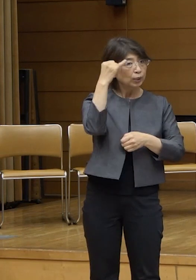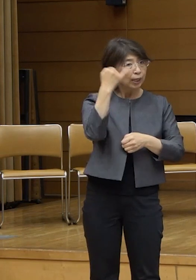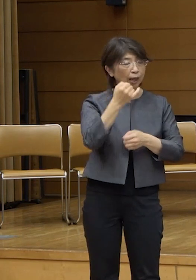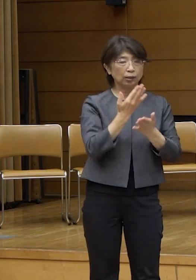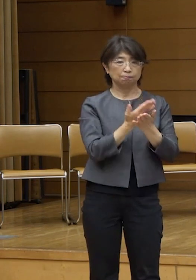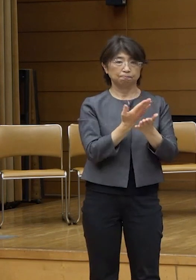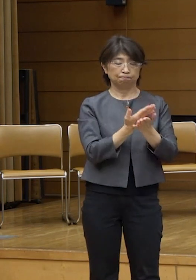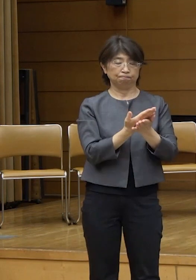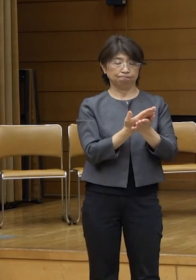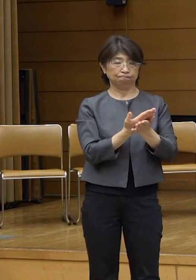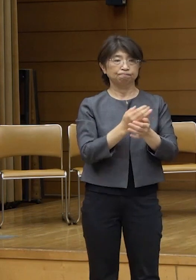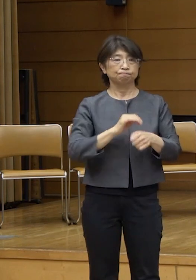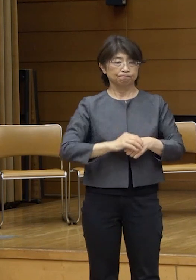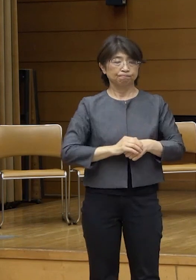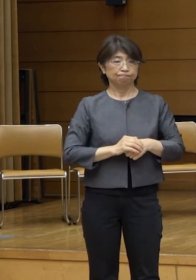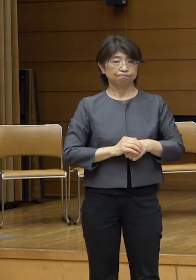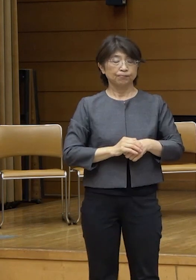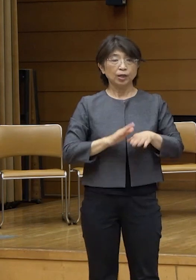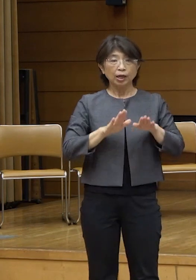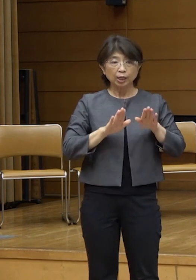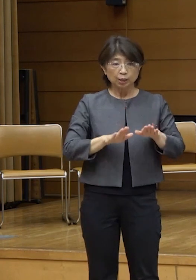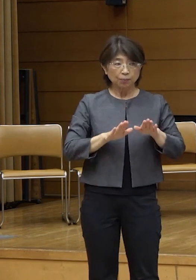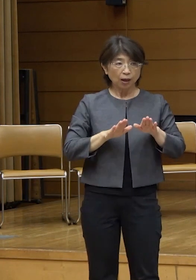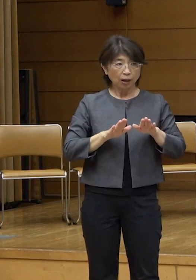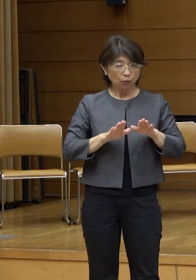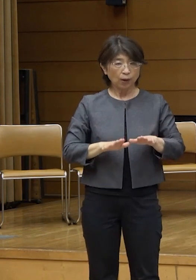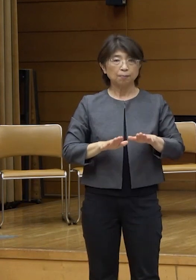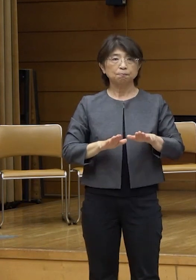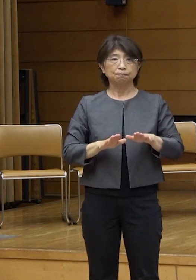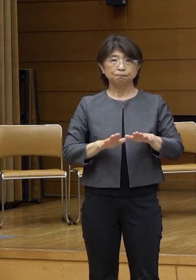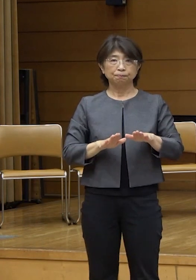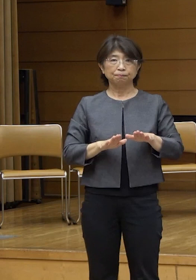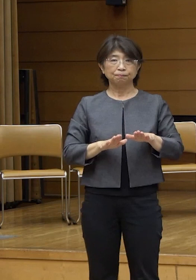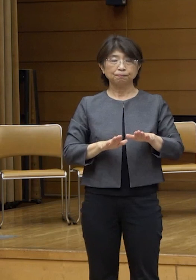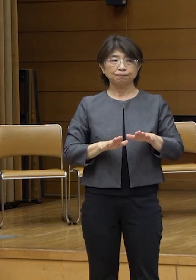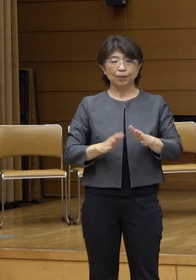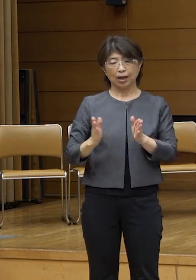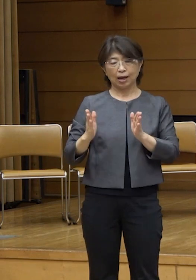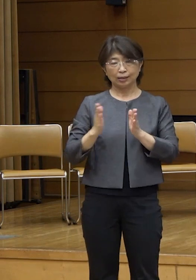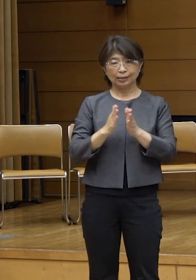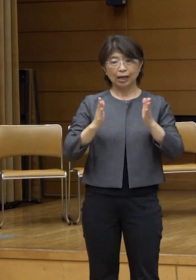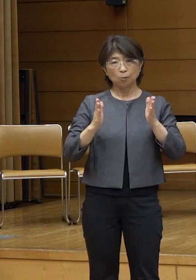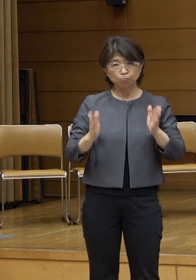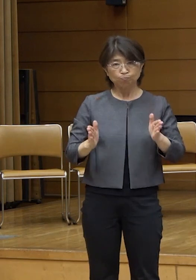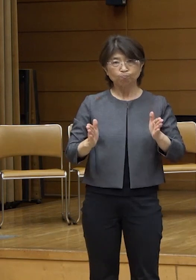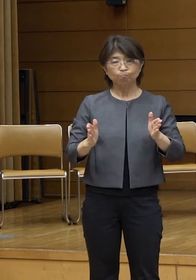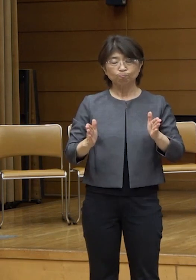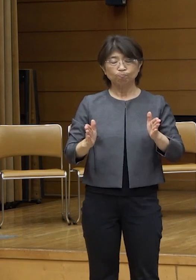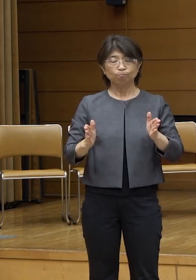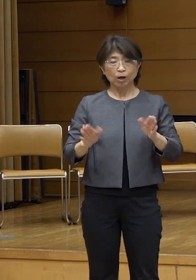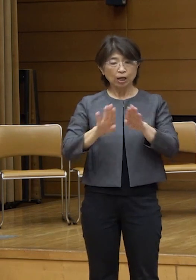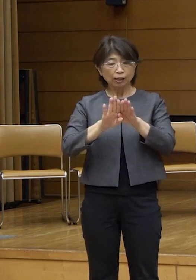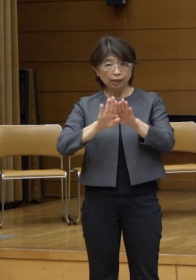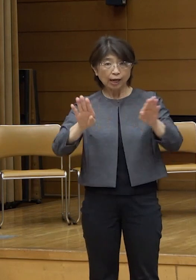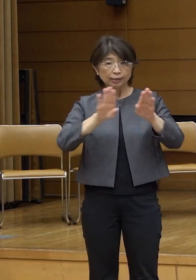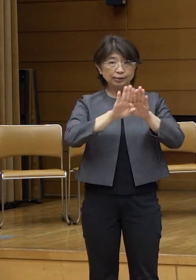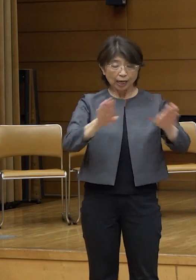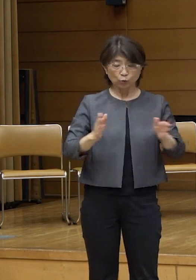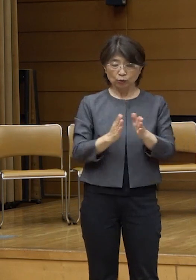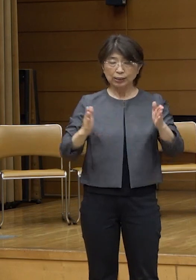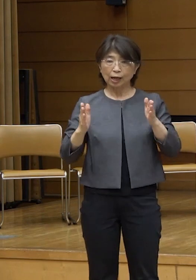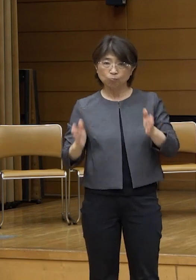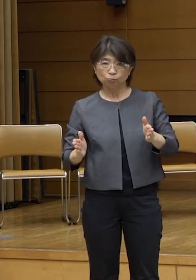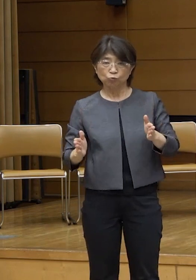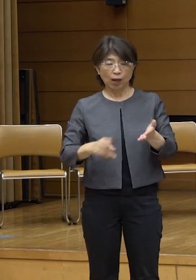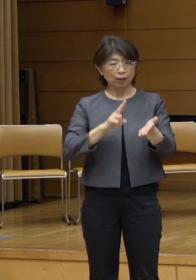をするということでございますので、現時点においてはスパンというかですね、どの程度の頻度でということを決めているわけ